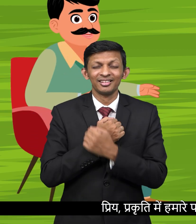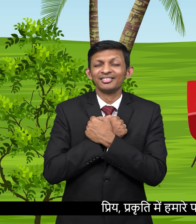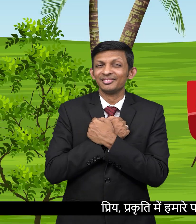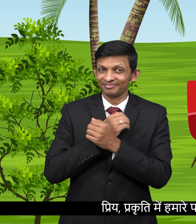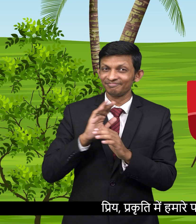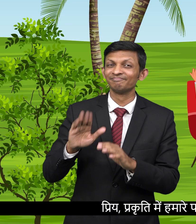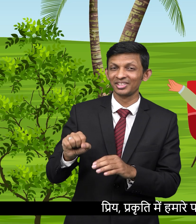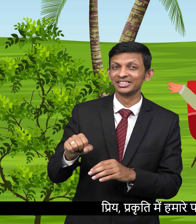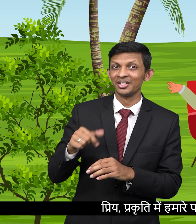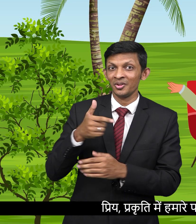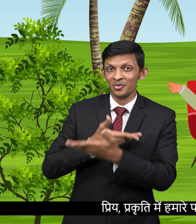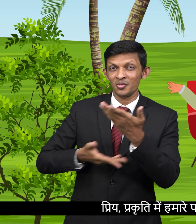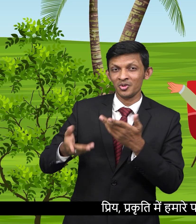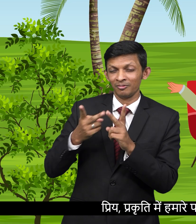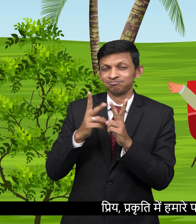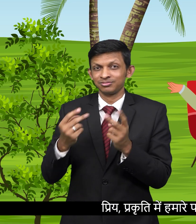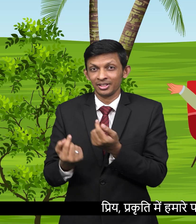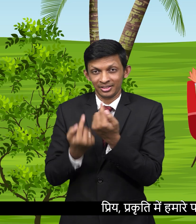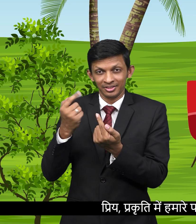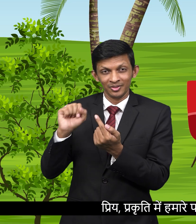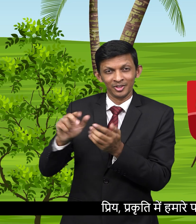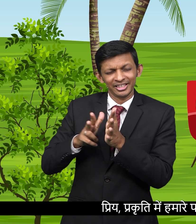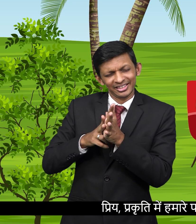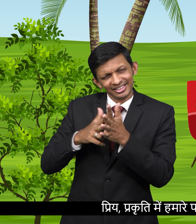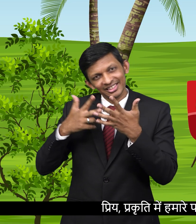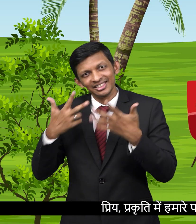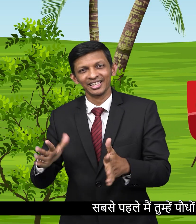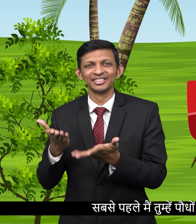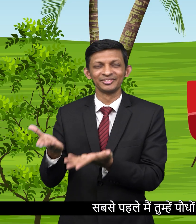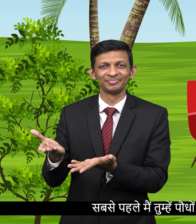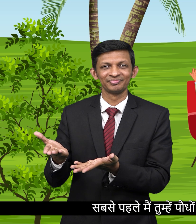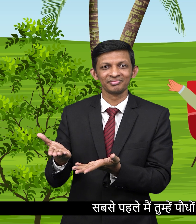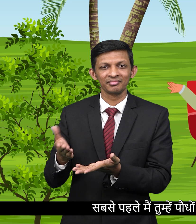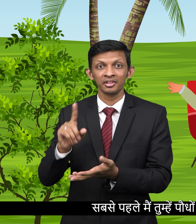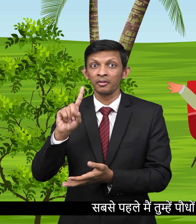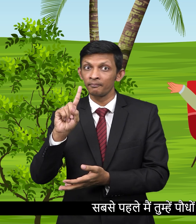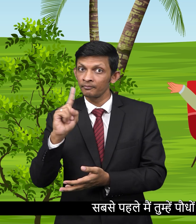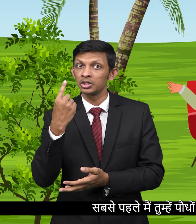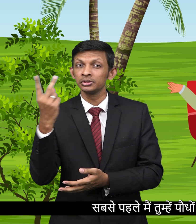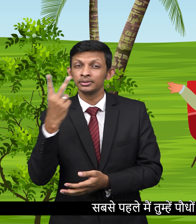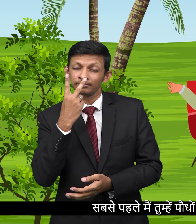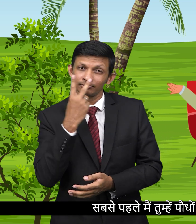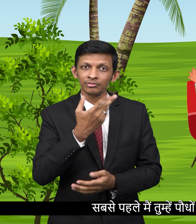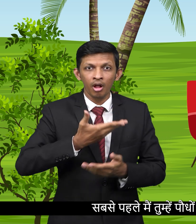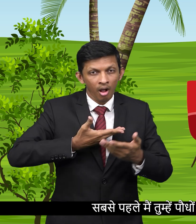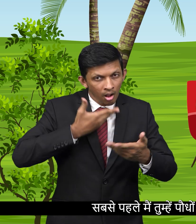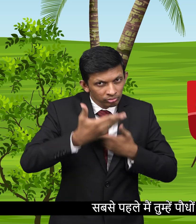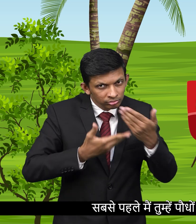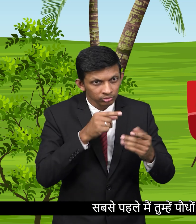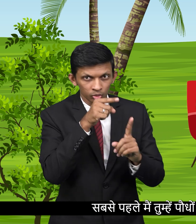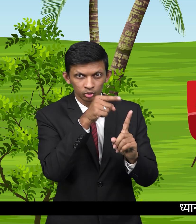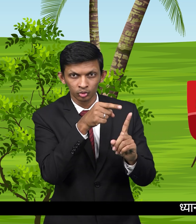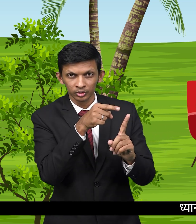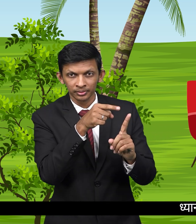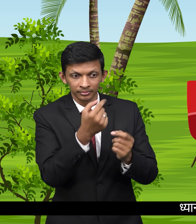प्रिय प्रकृति में हमारे पास विभिन्न प्रकार के पौधे हैं। सबसे पहले मैं तुम्हें पौधों के अंगों के बारे में